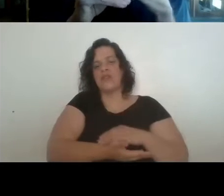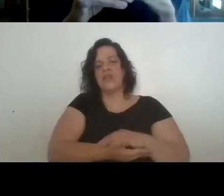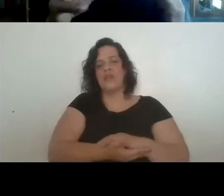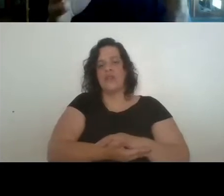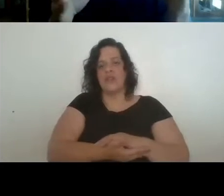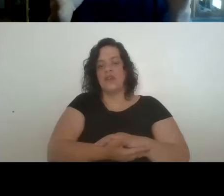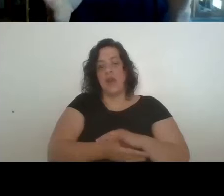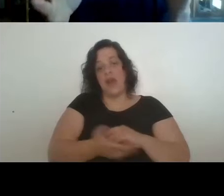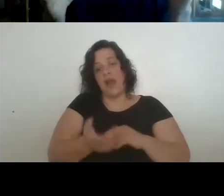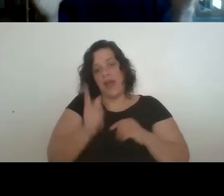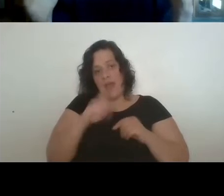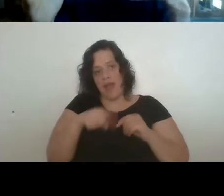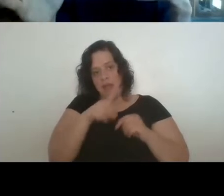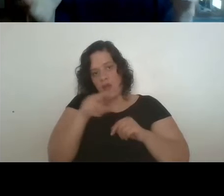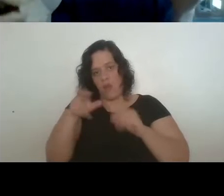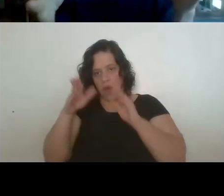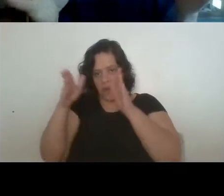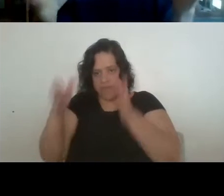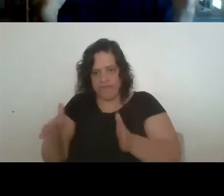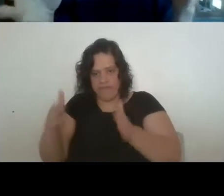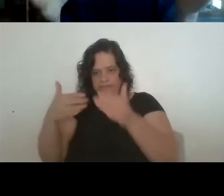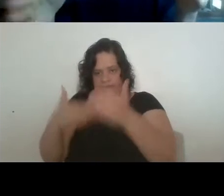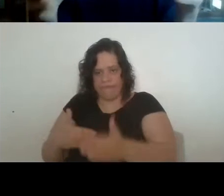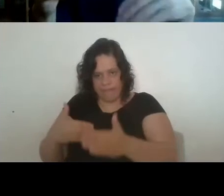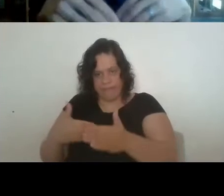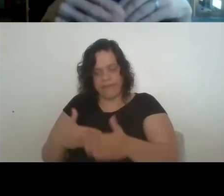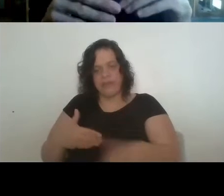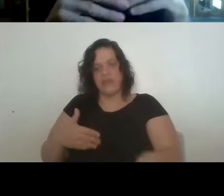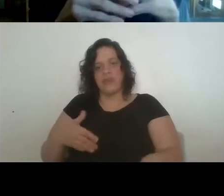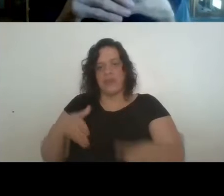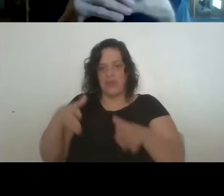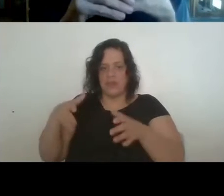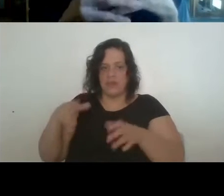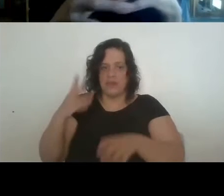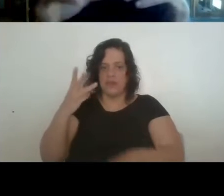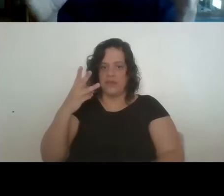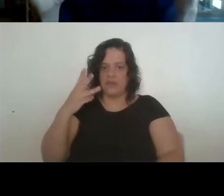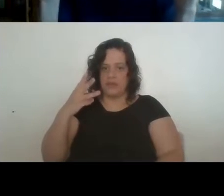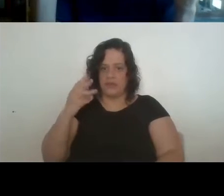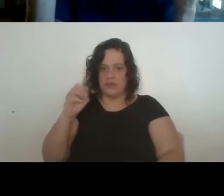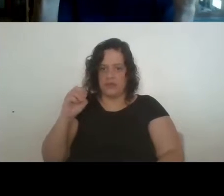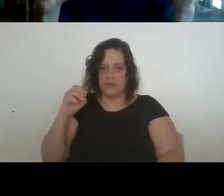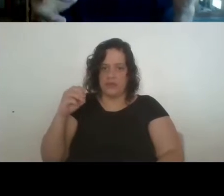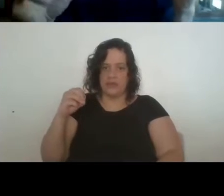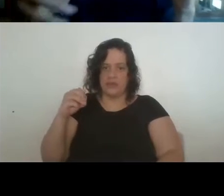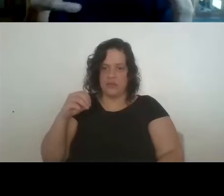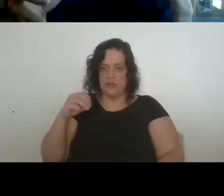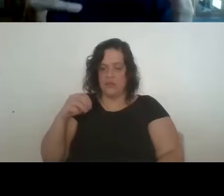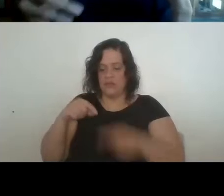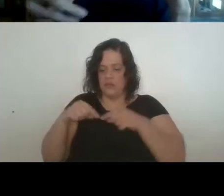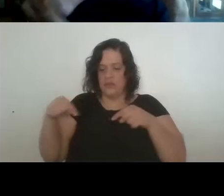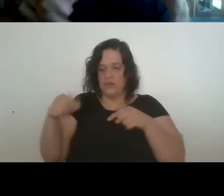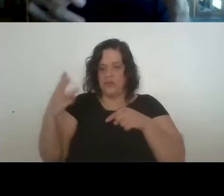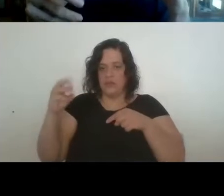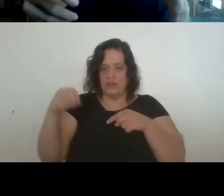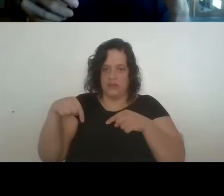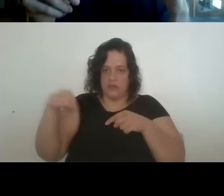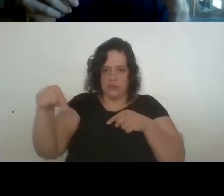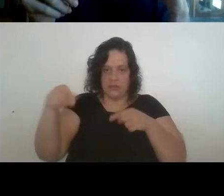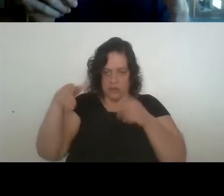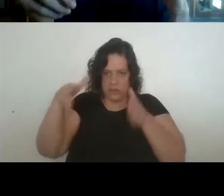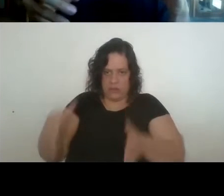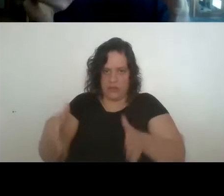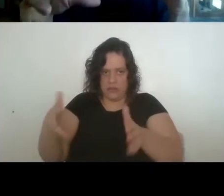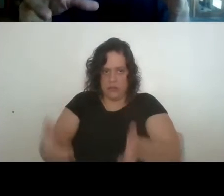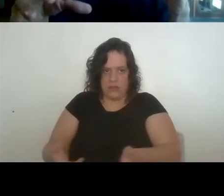profundidade, tá? Mas, enfim, a gente faz lá o recorte, 30 por 30 pela profundidade que a gente quiser, raspa o fundo e as laterais